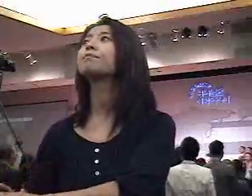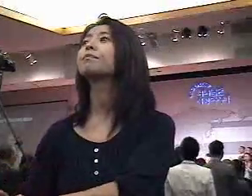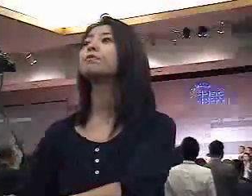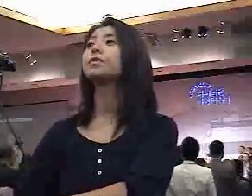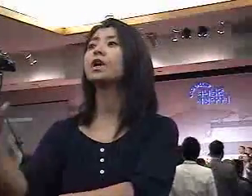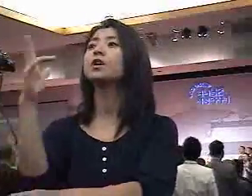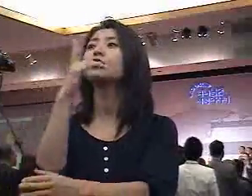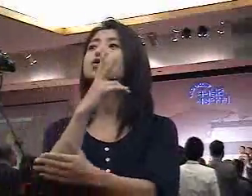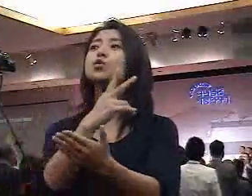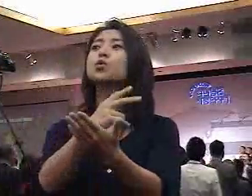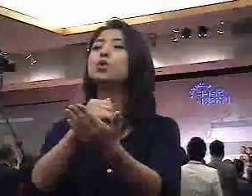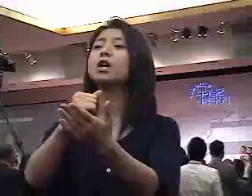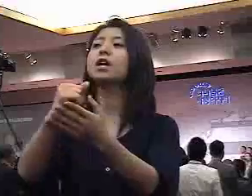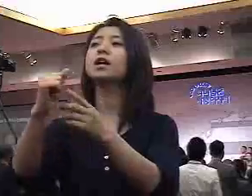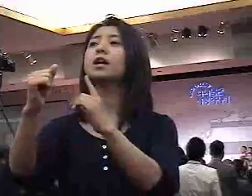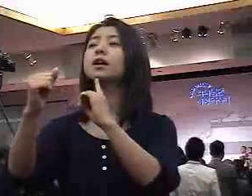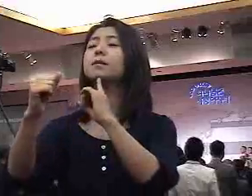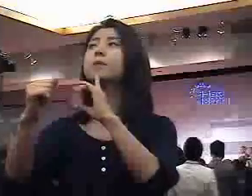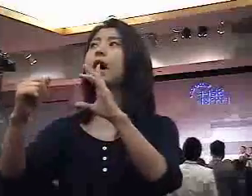내려놓고